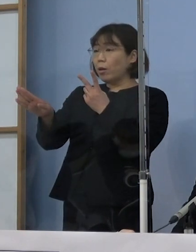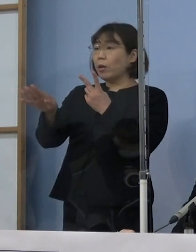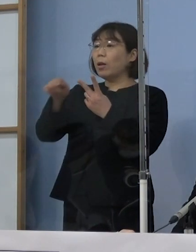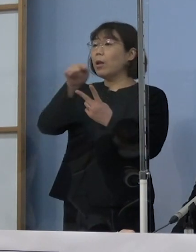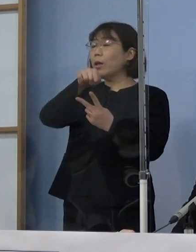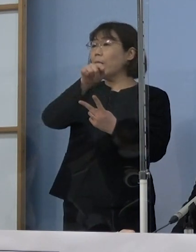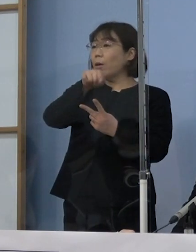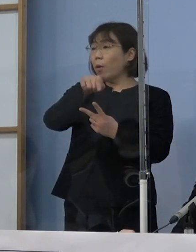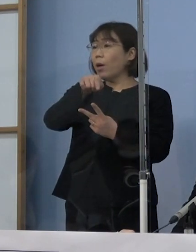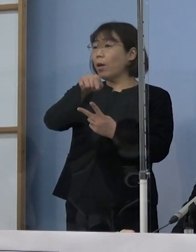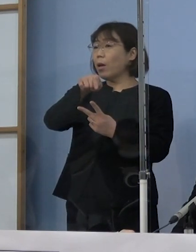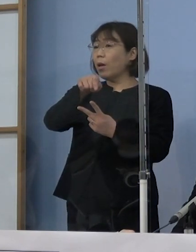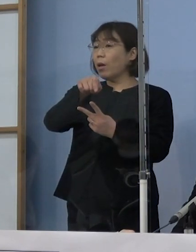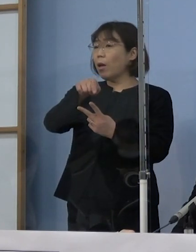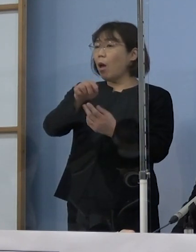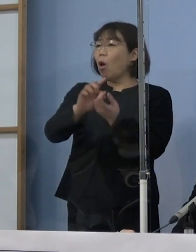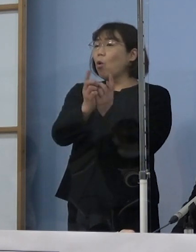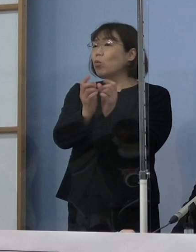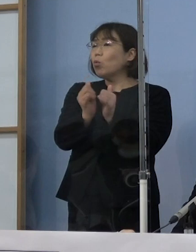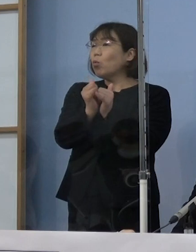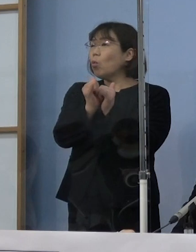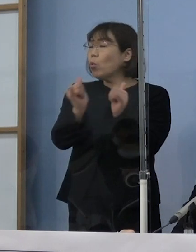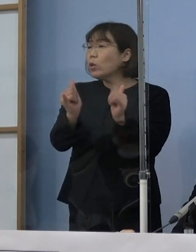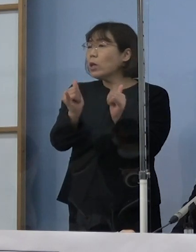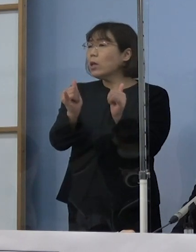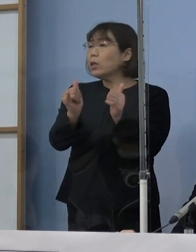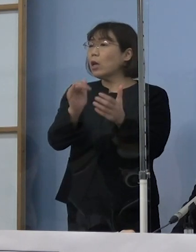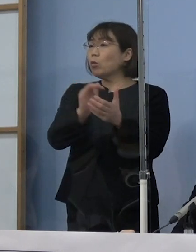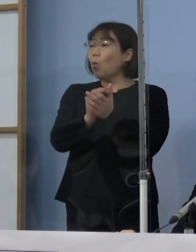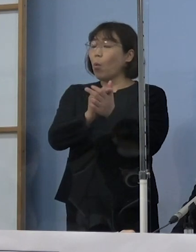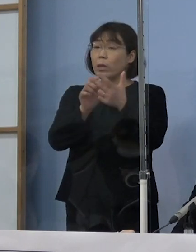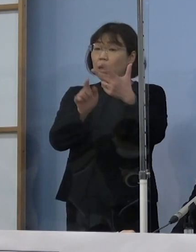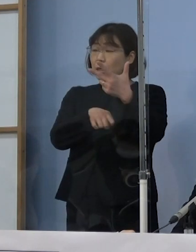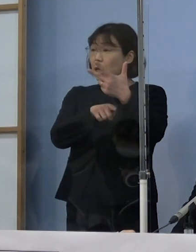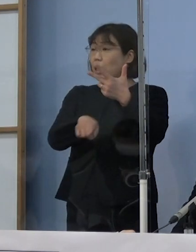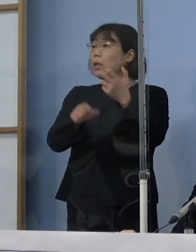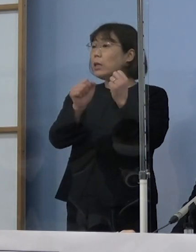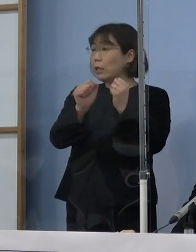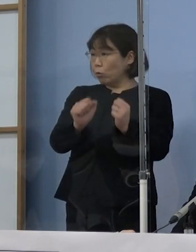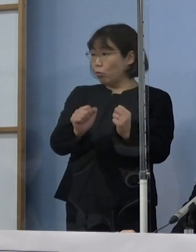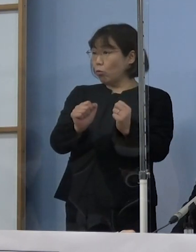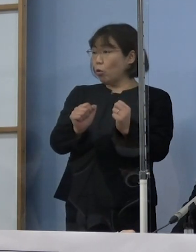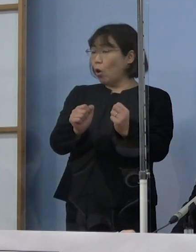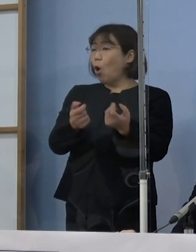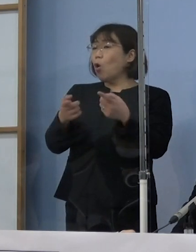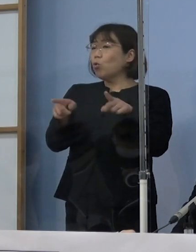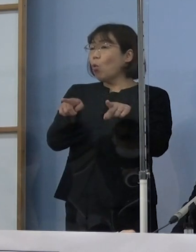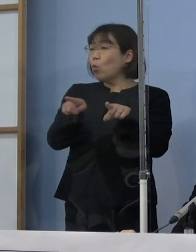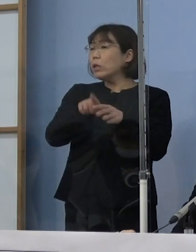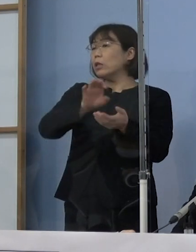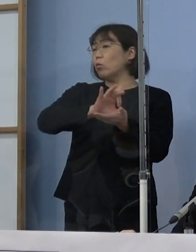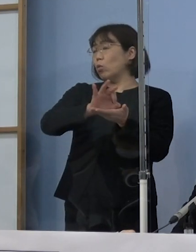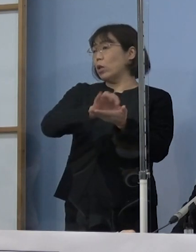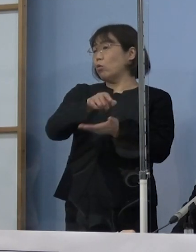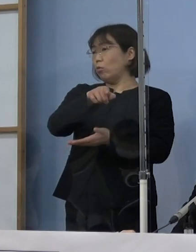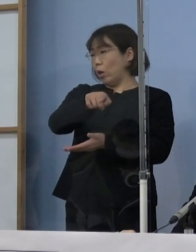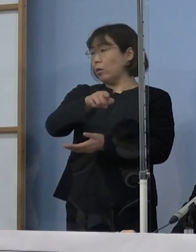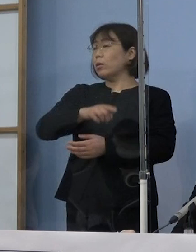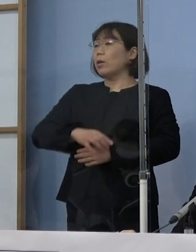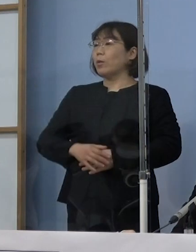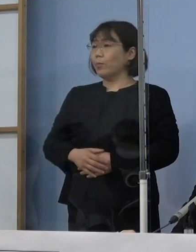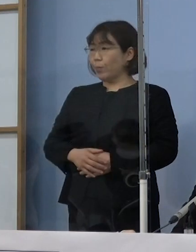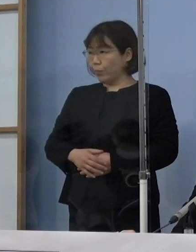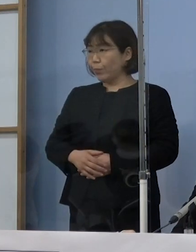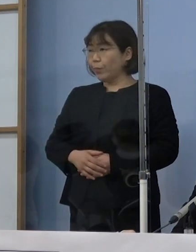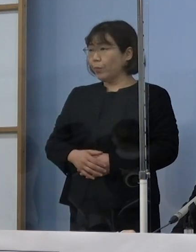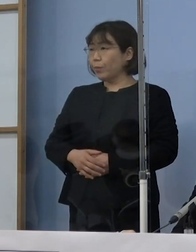施設 A は濃厚接触者となった知人7名の方と一緒に使用をされていた施設の